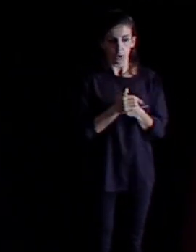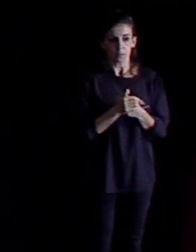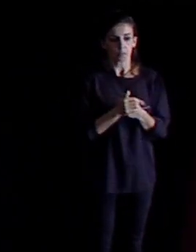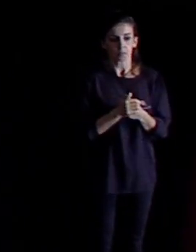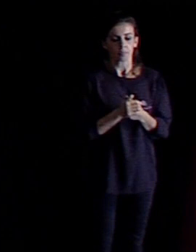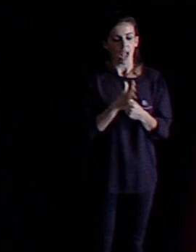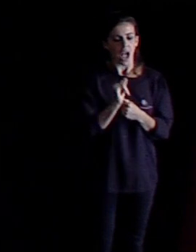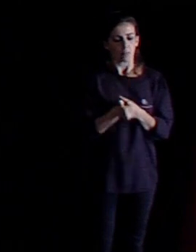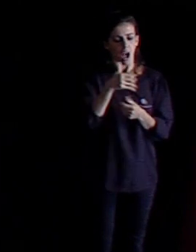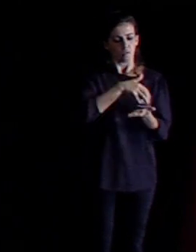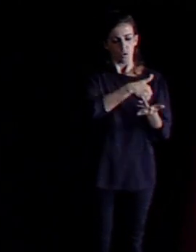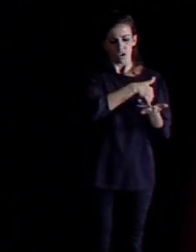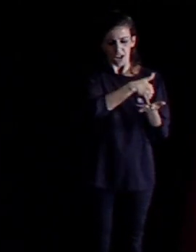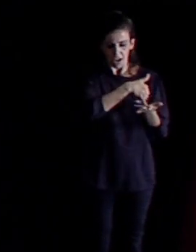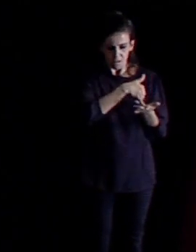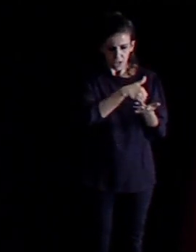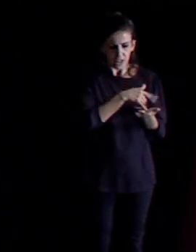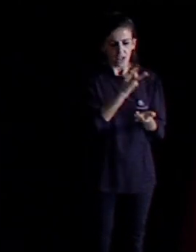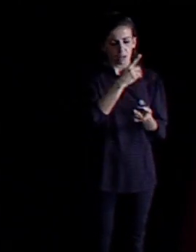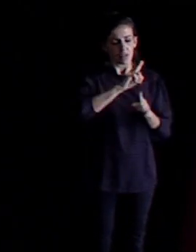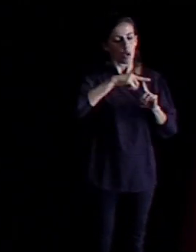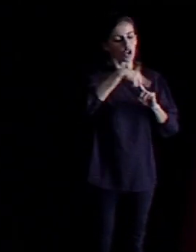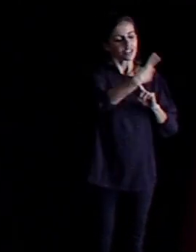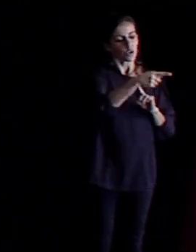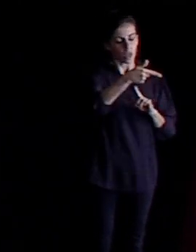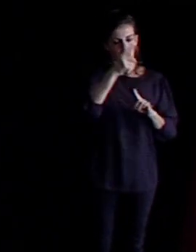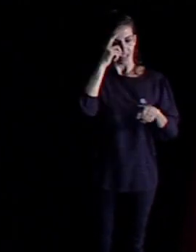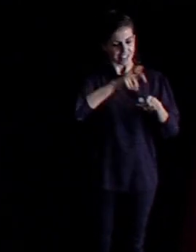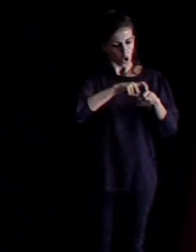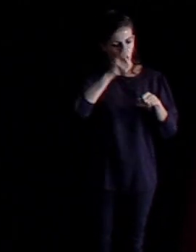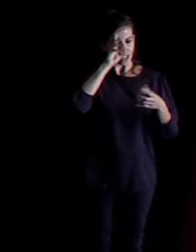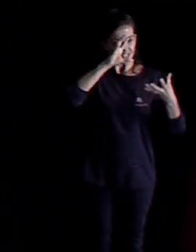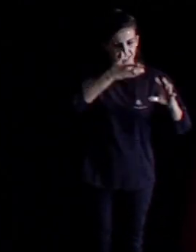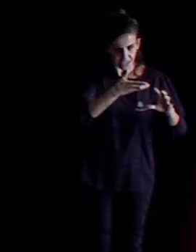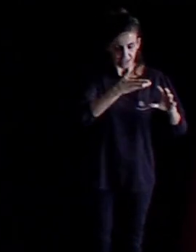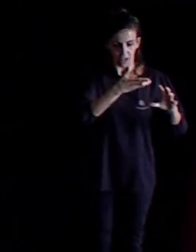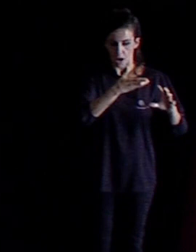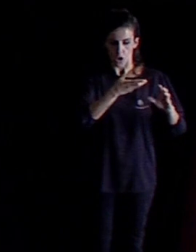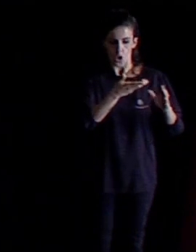Tienen una mayor vulnerabilidad y tienen más consecuencias psicológicas y psiquiátricas que